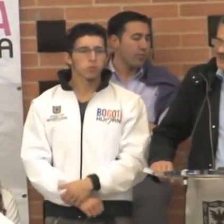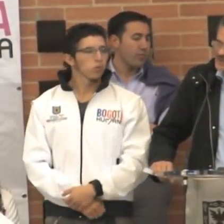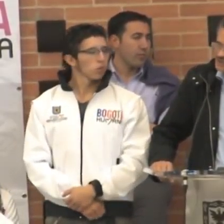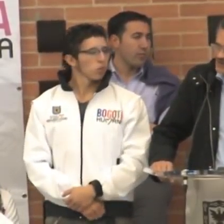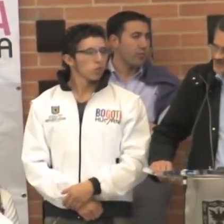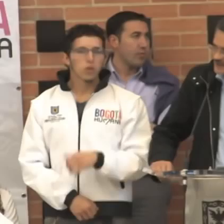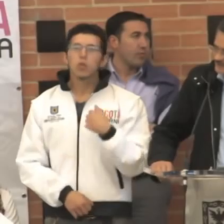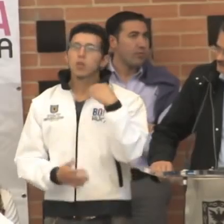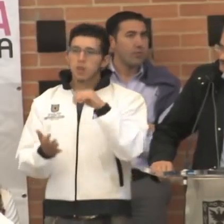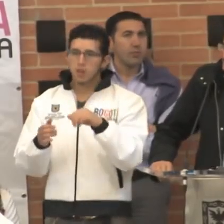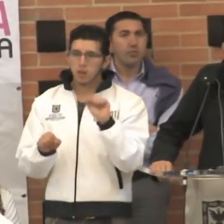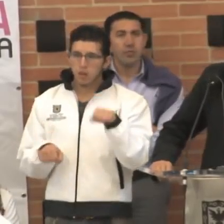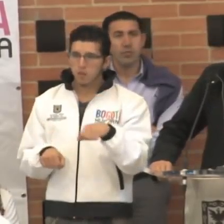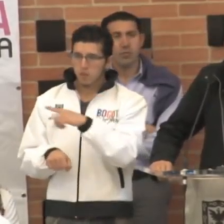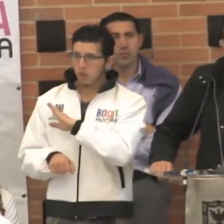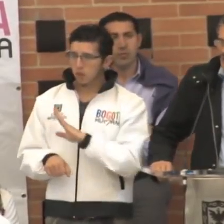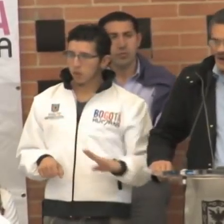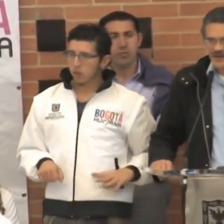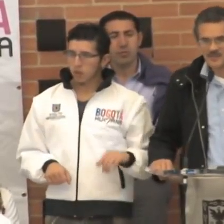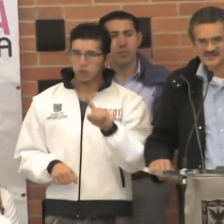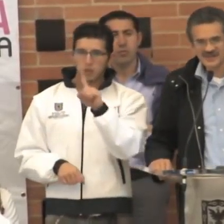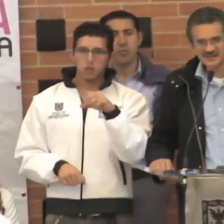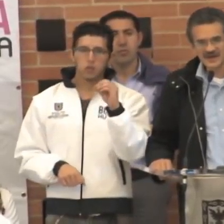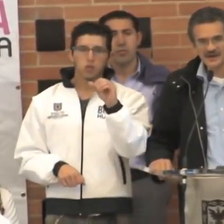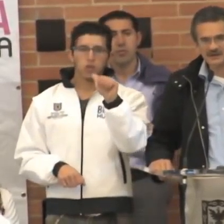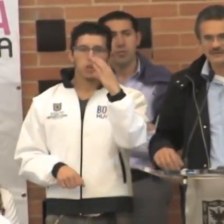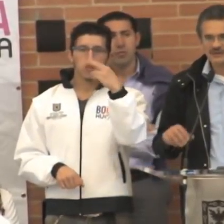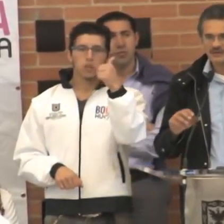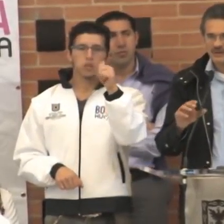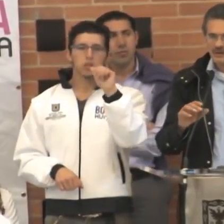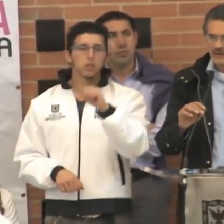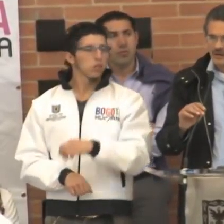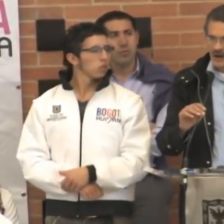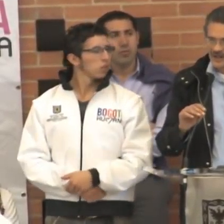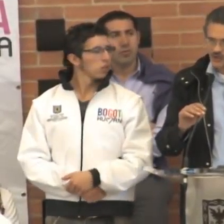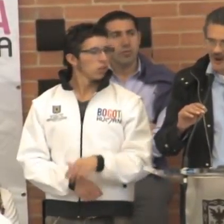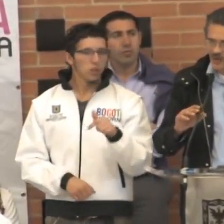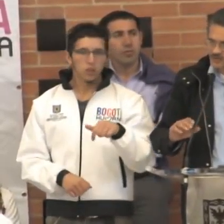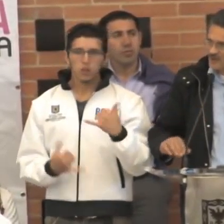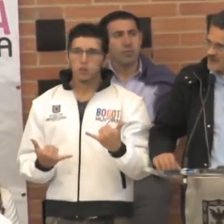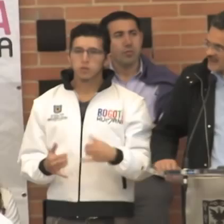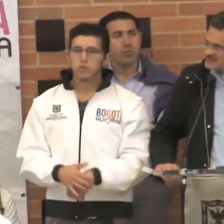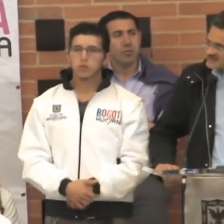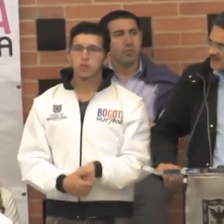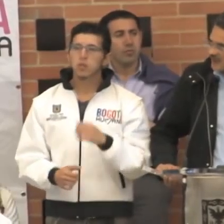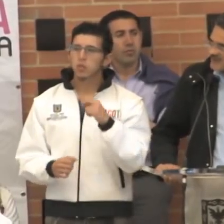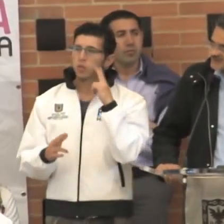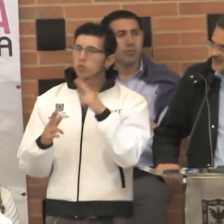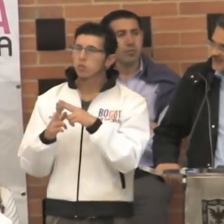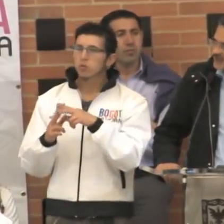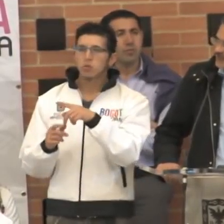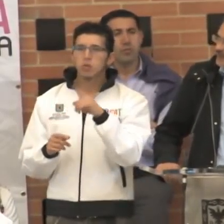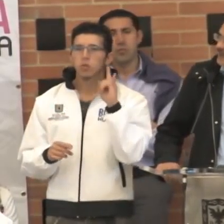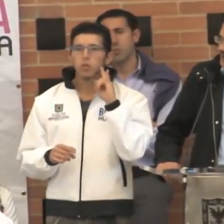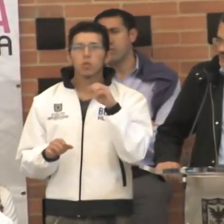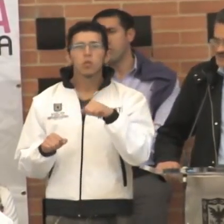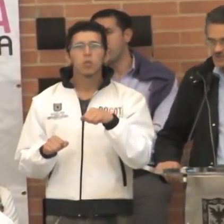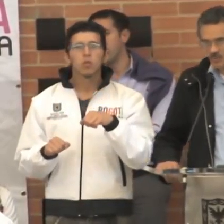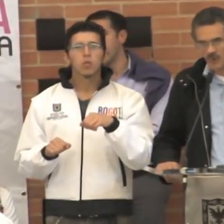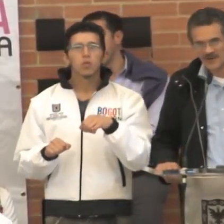El alcalde de Suacha aquí presente ha tomado también sabiamente